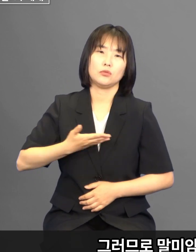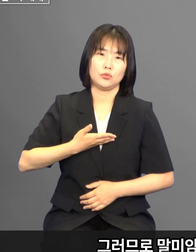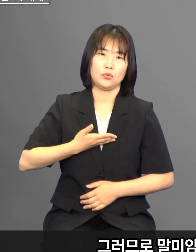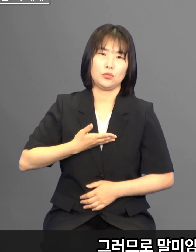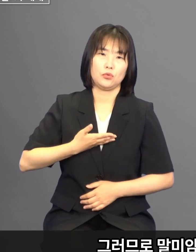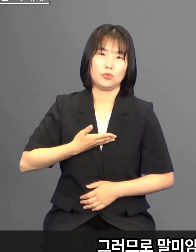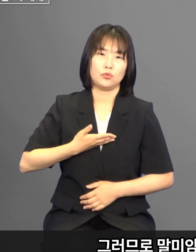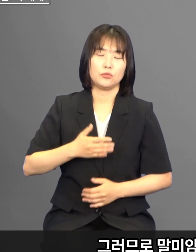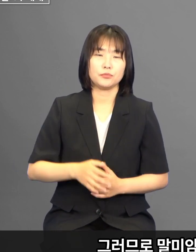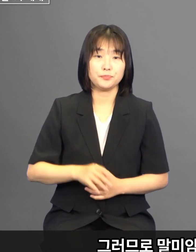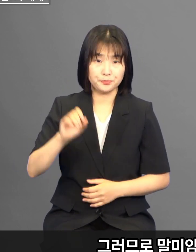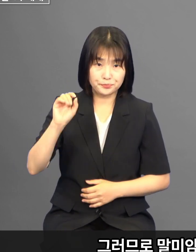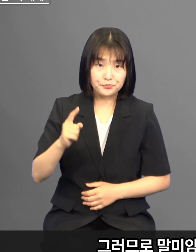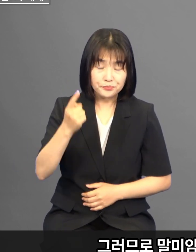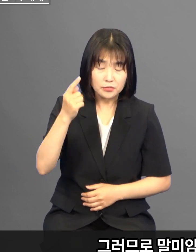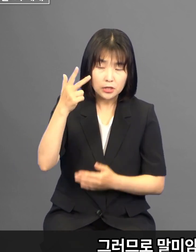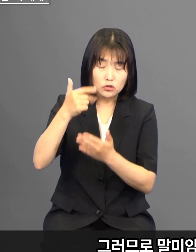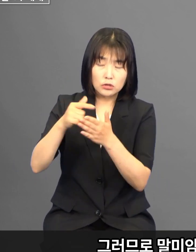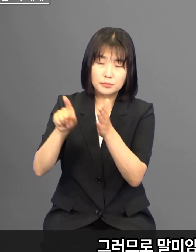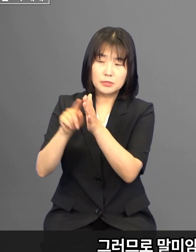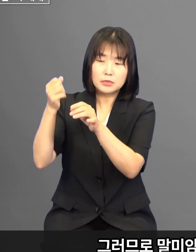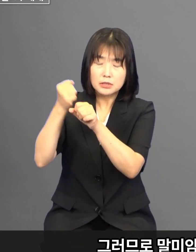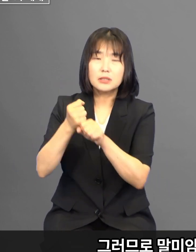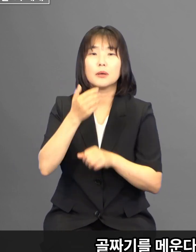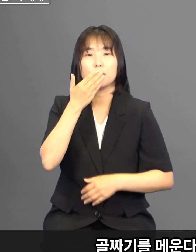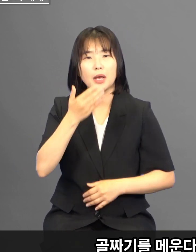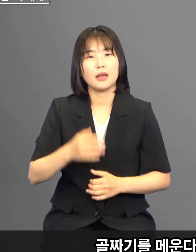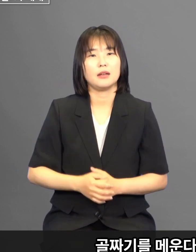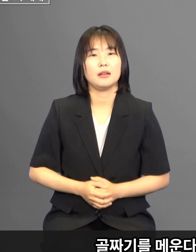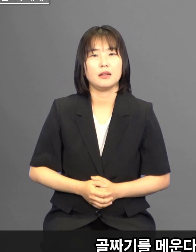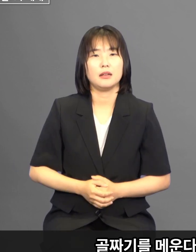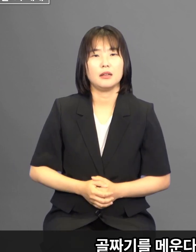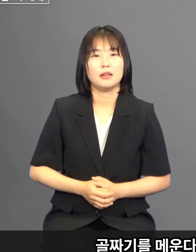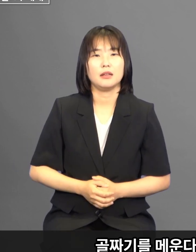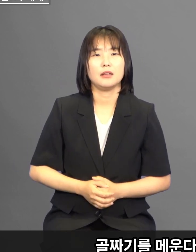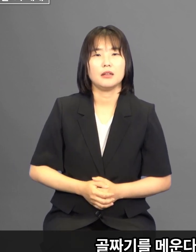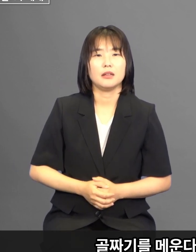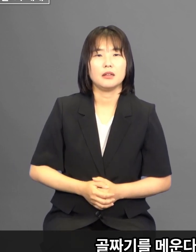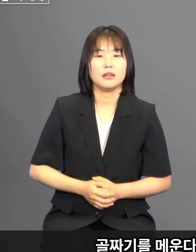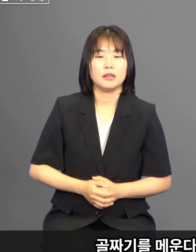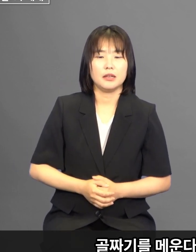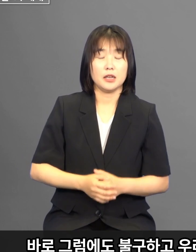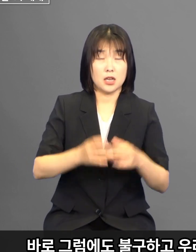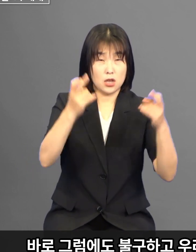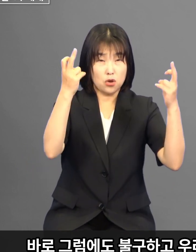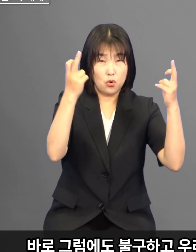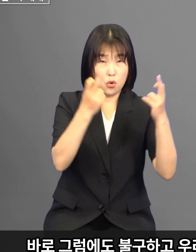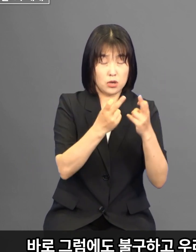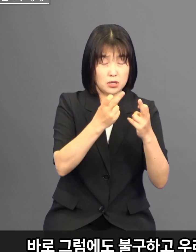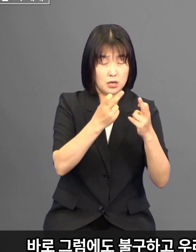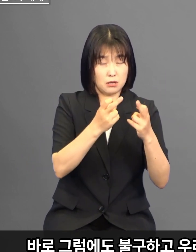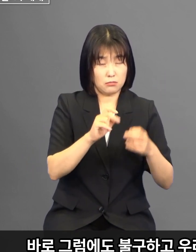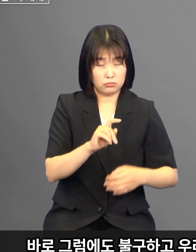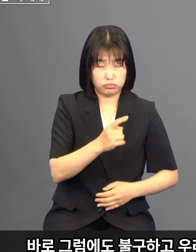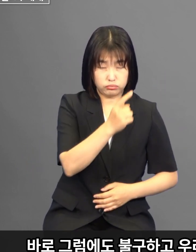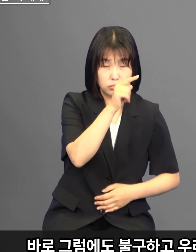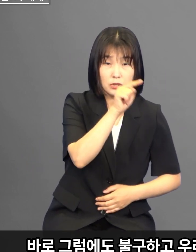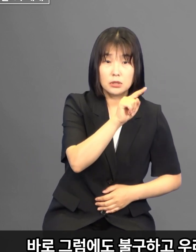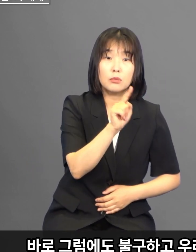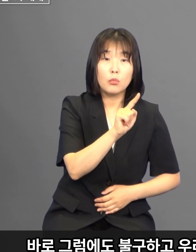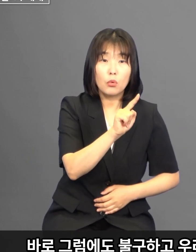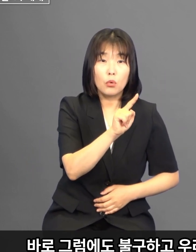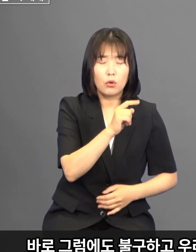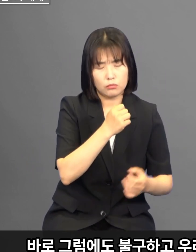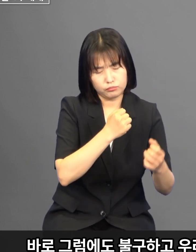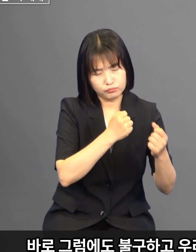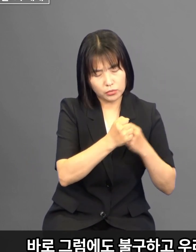그러므로 말미암아 주님을 의지하게 만들죠. 골짜기를 메운다라고 하는 것은 무엇이냐면, 바로 그럼에도 불구하고